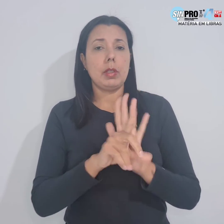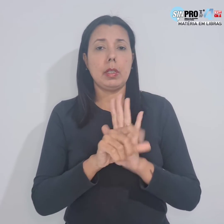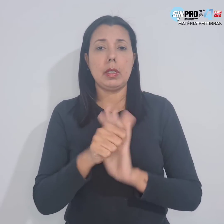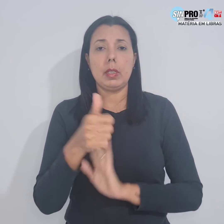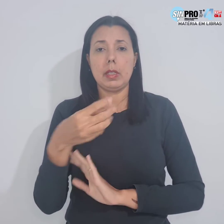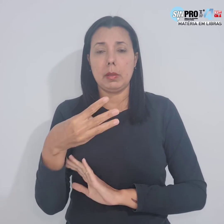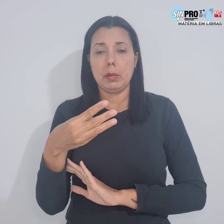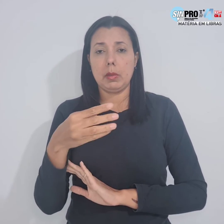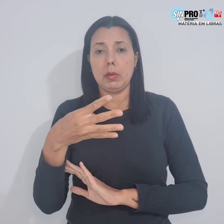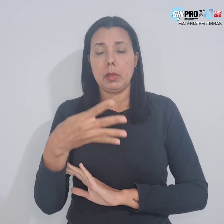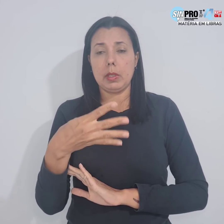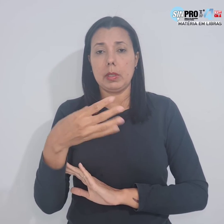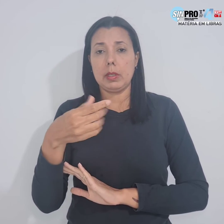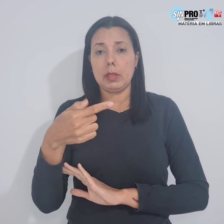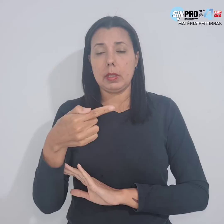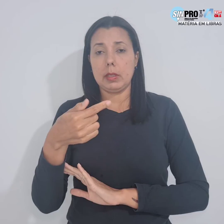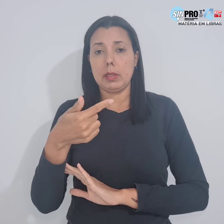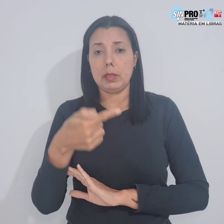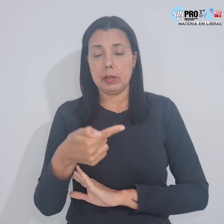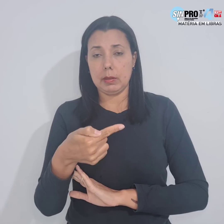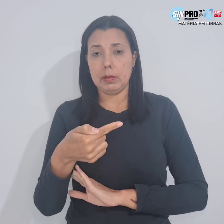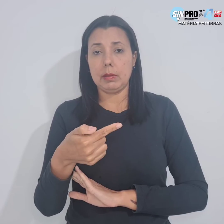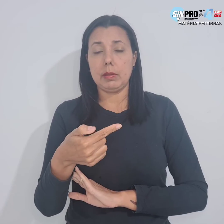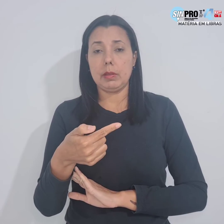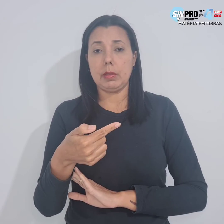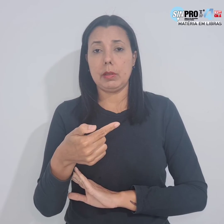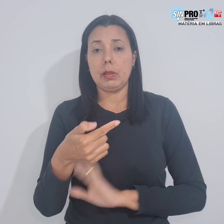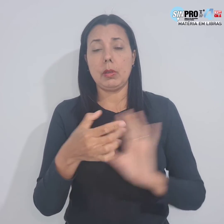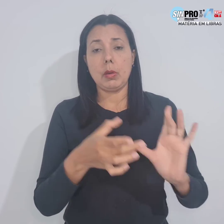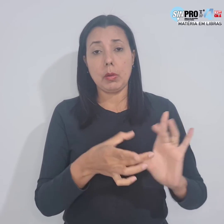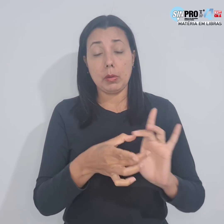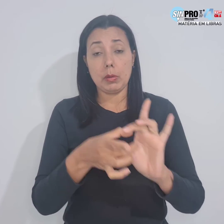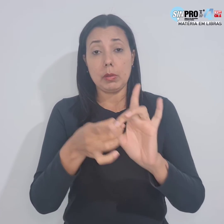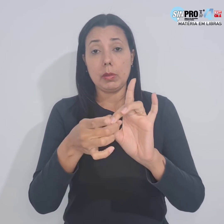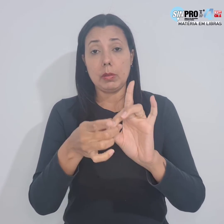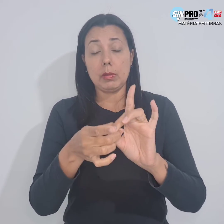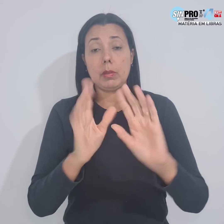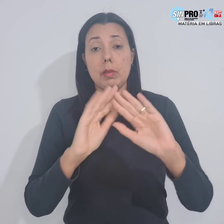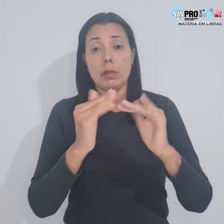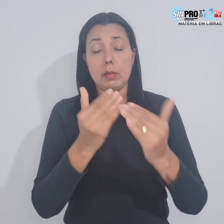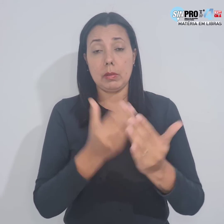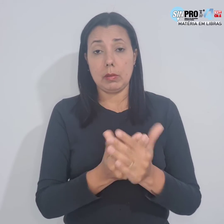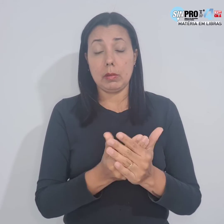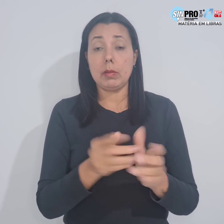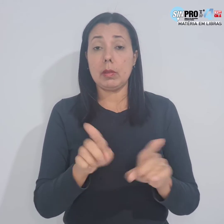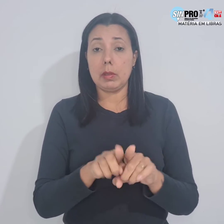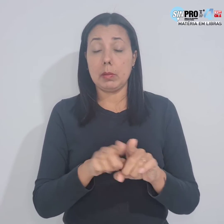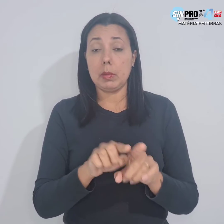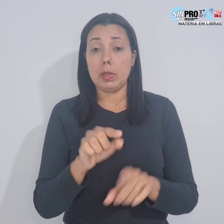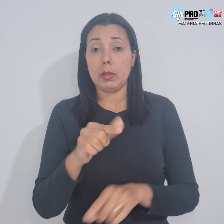3.477, Conectividade nas escolas e 2